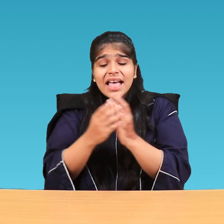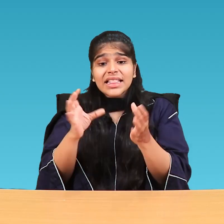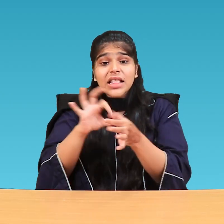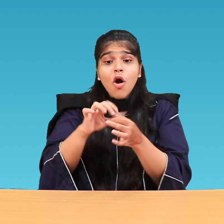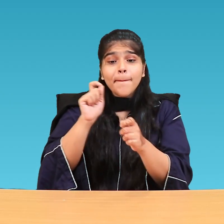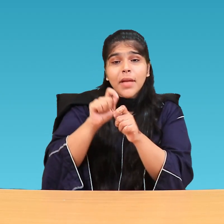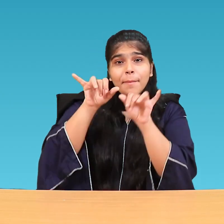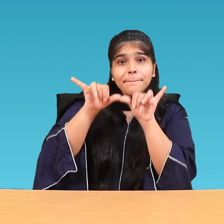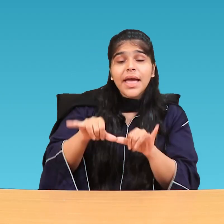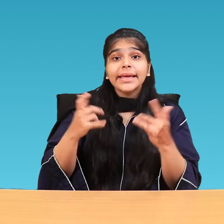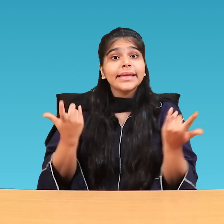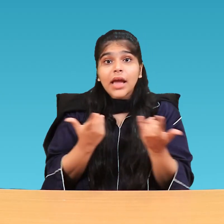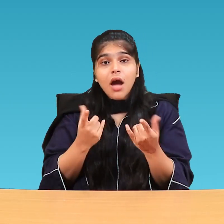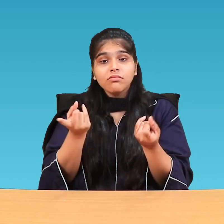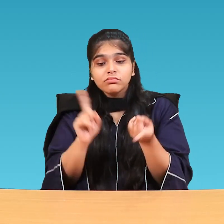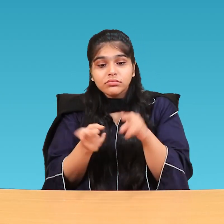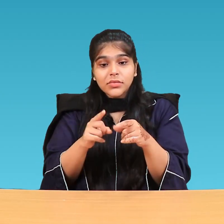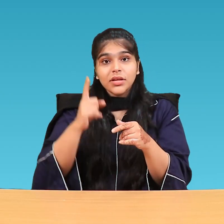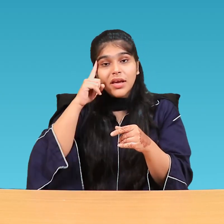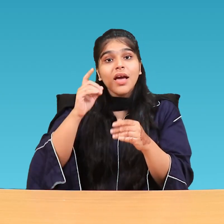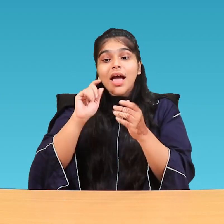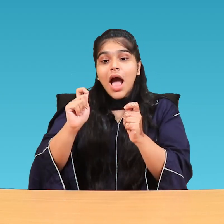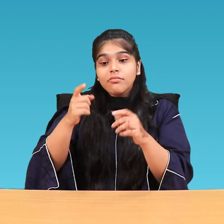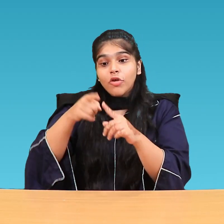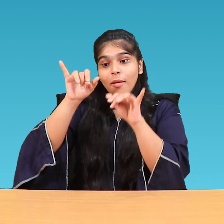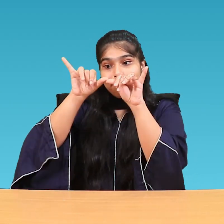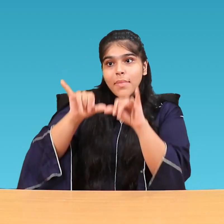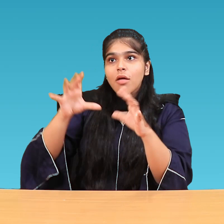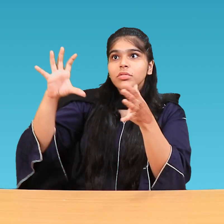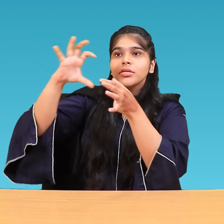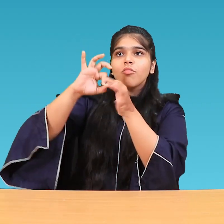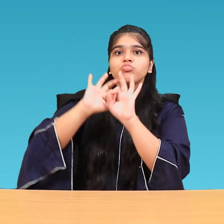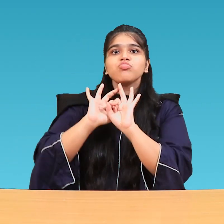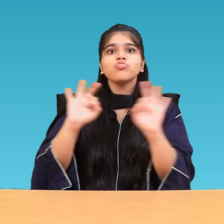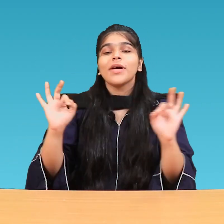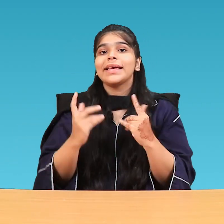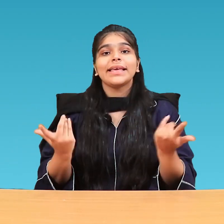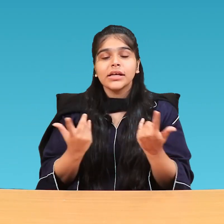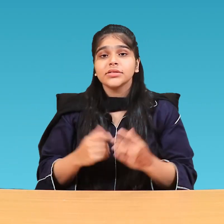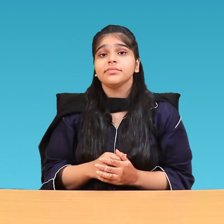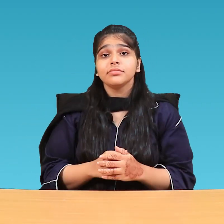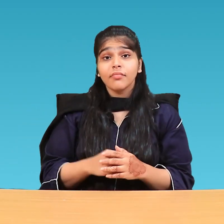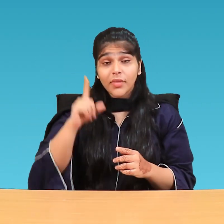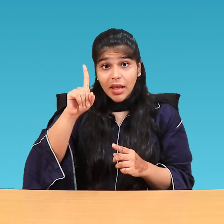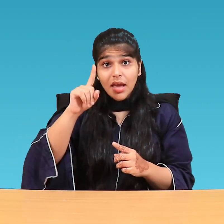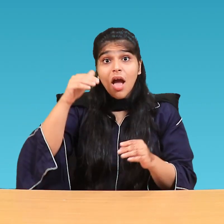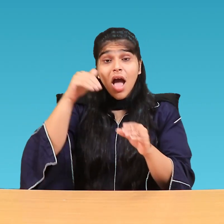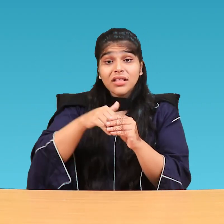سے ہم اس کو سلیبس کو یا پھر اس کریکولم کو جو ہے بنا سکتے ہیں۔ اس کے اندر ایک باقاعدہ علماء کا